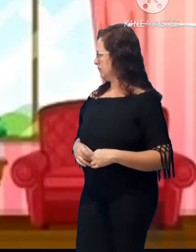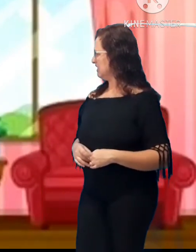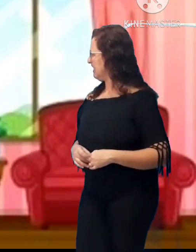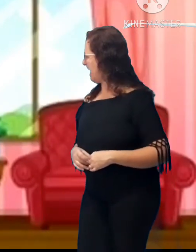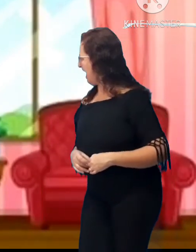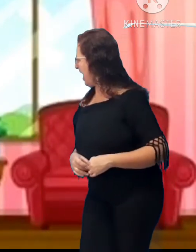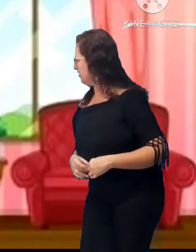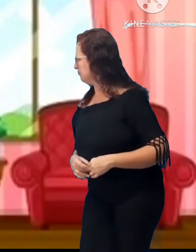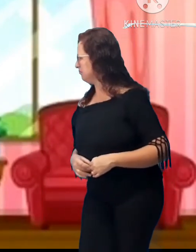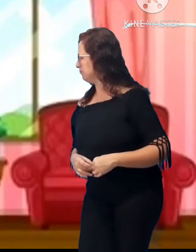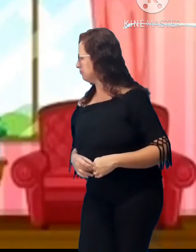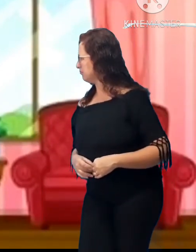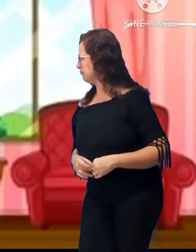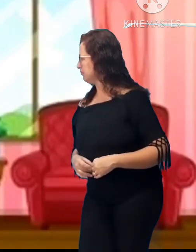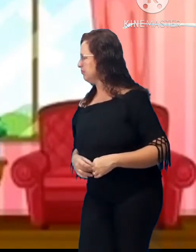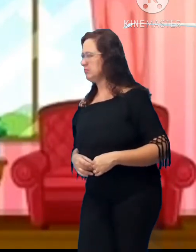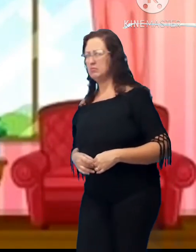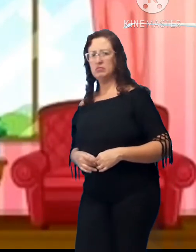Quem é?